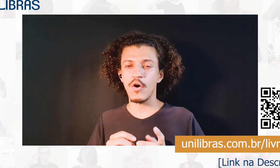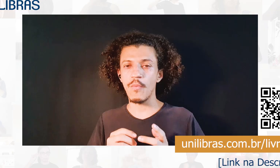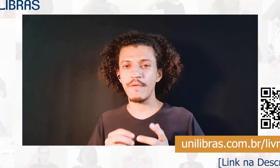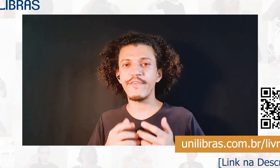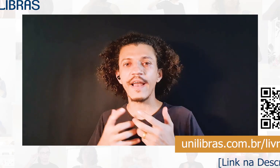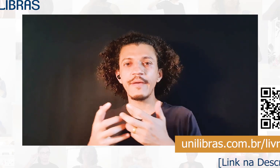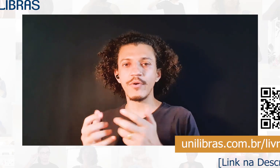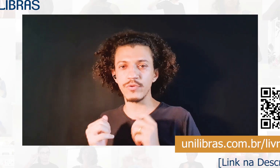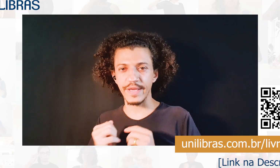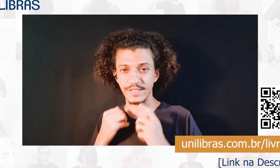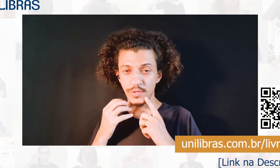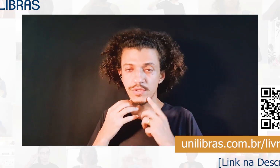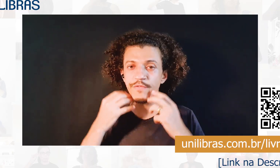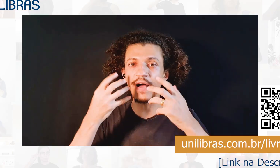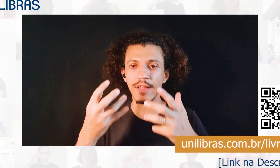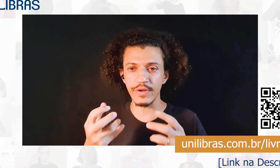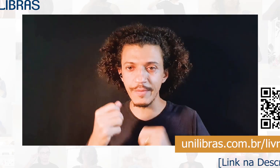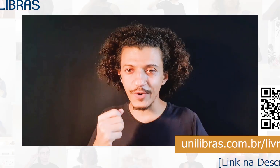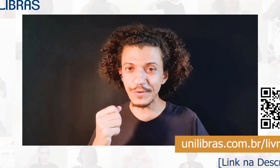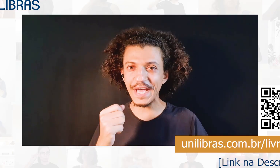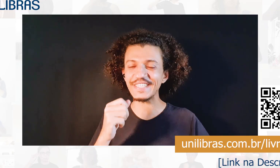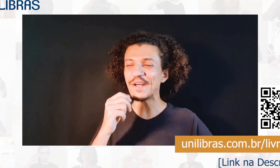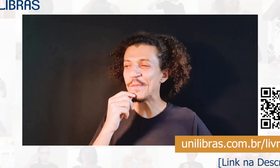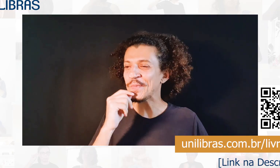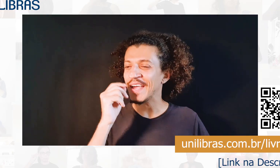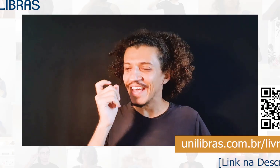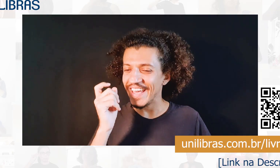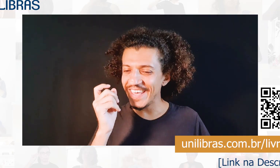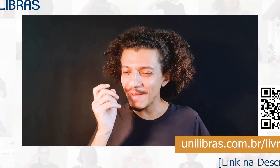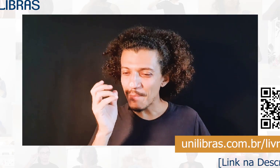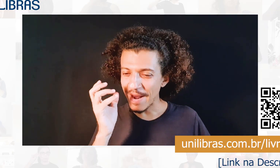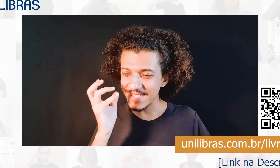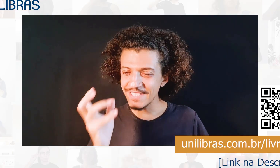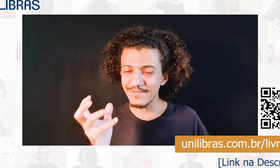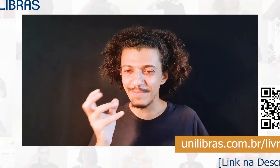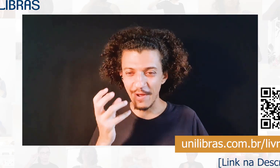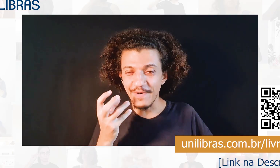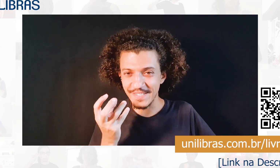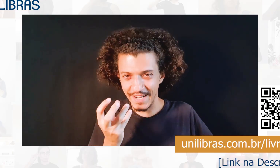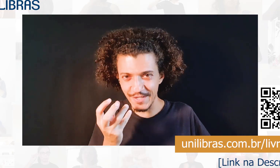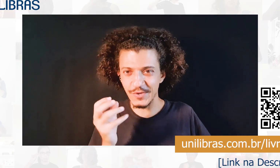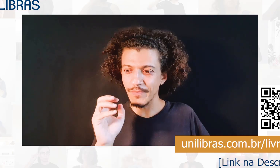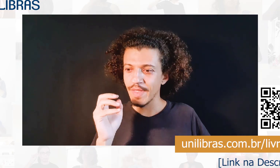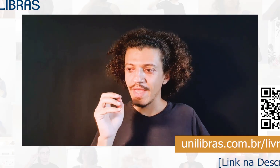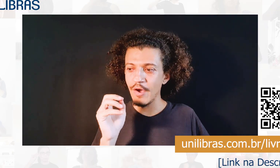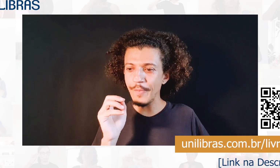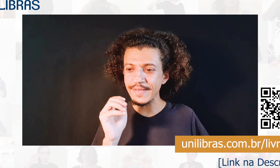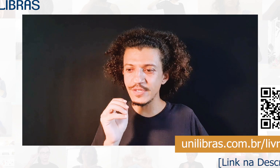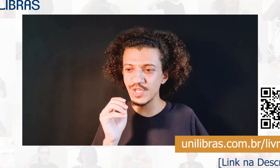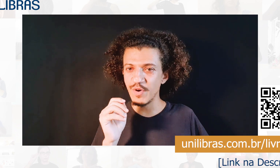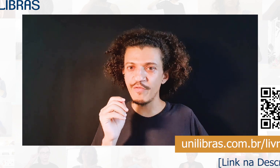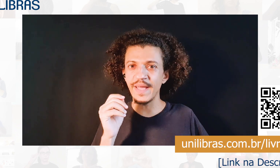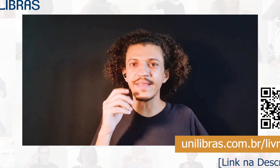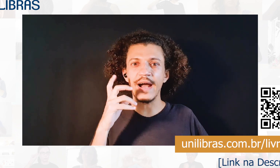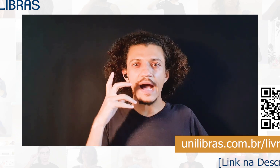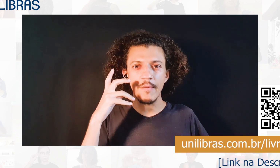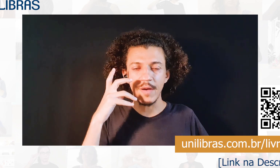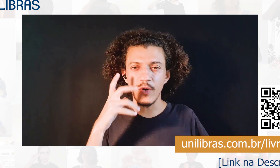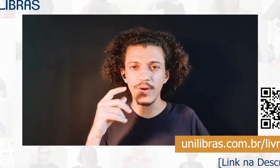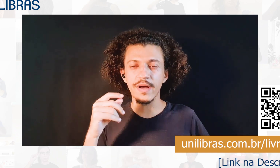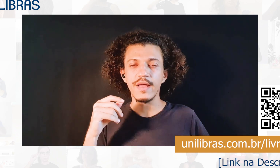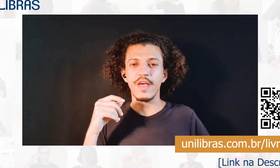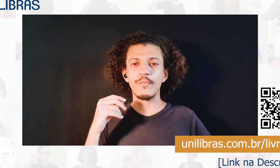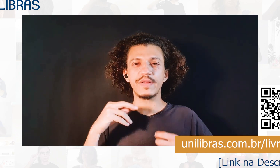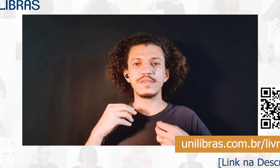imaginar uma fala em português. Então, estou falando aqui em português e para eu fazer isso, eu preciso de movimentar